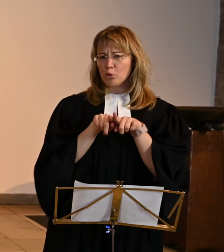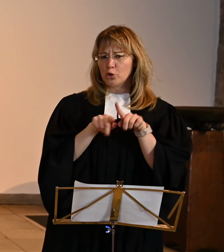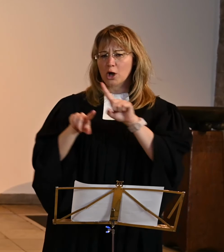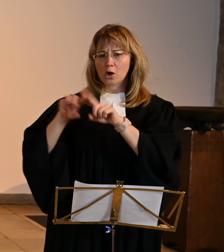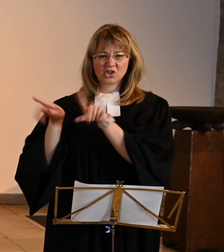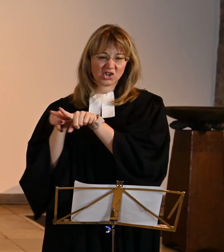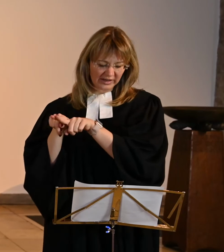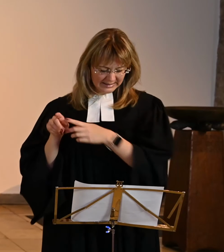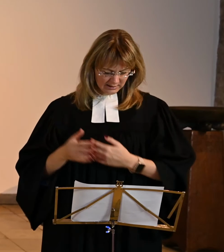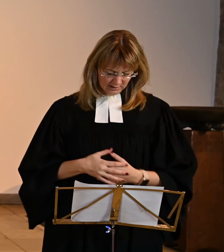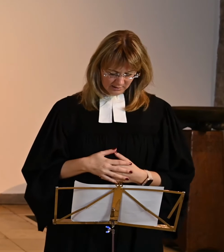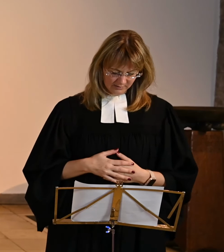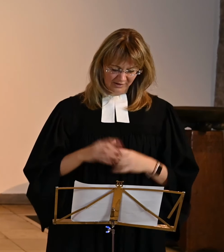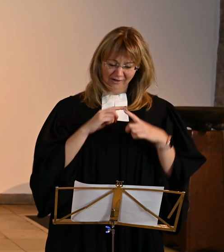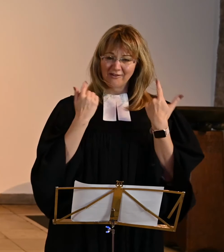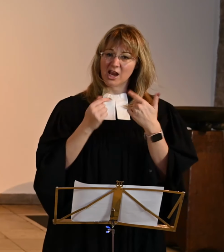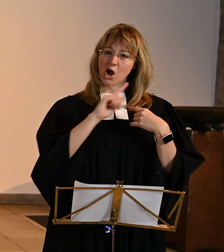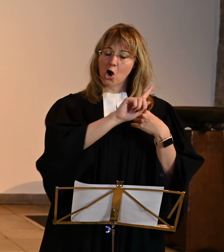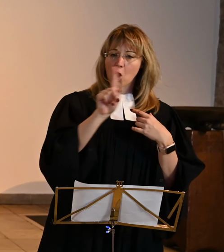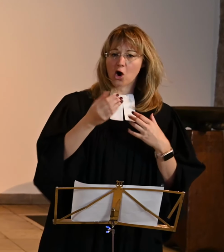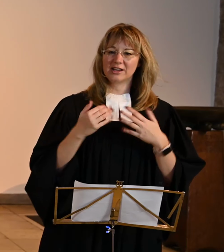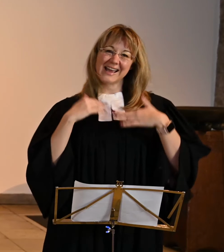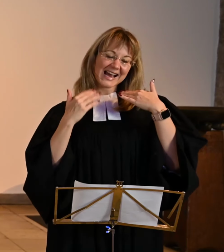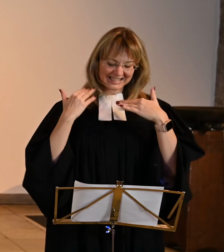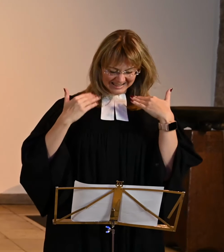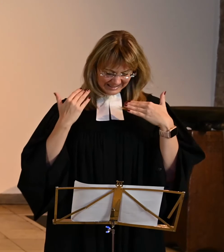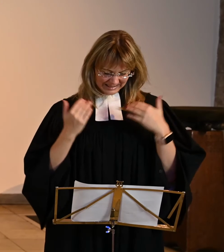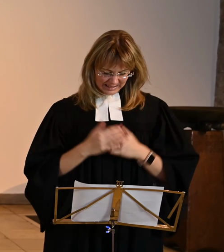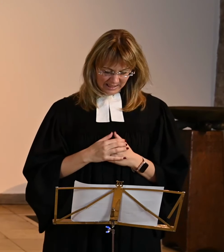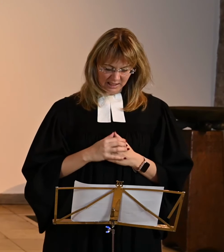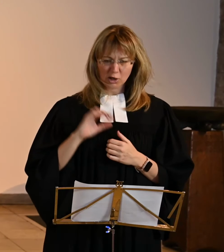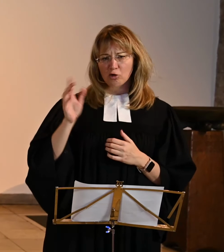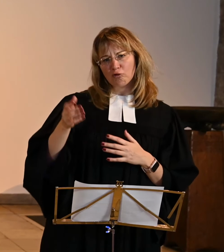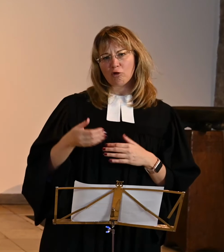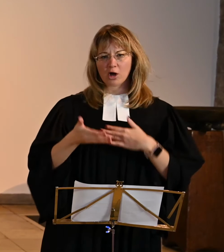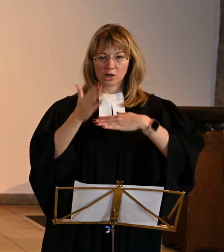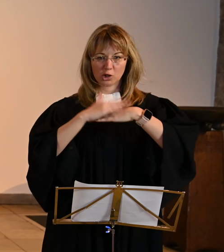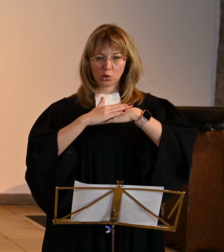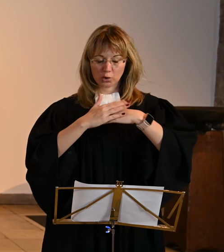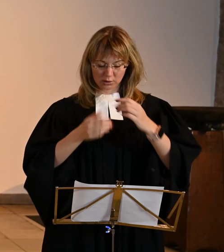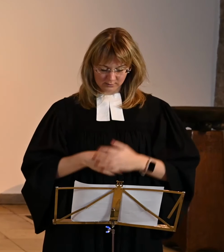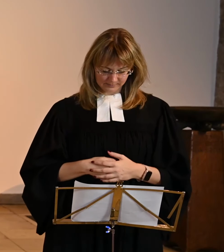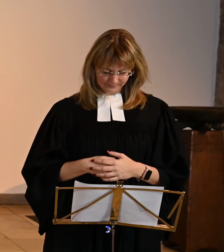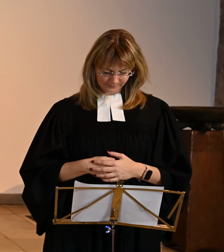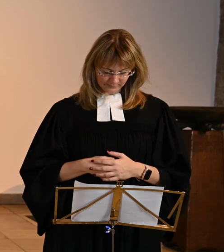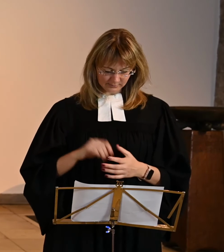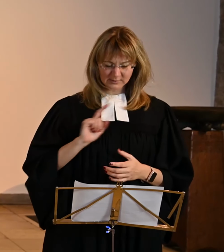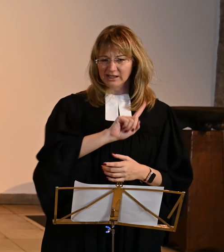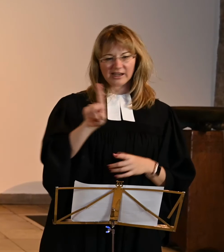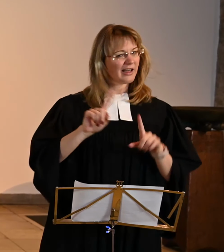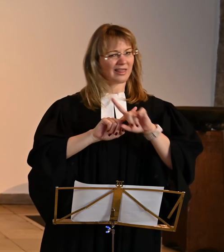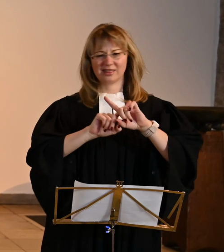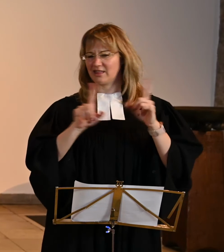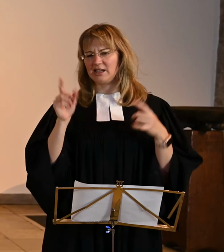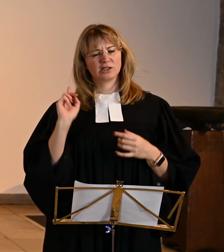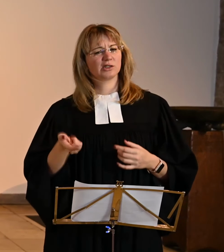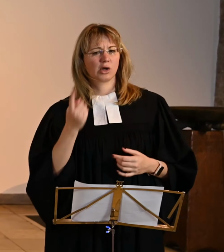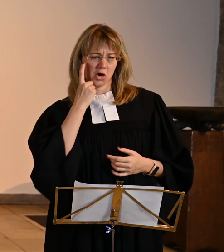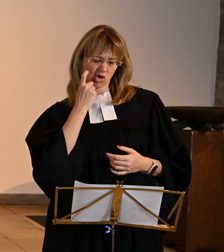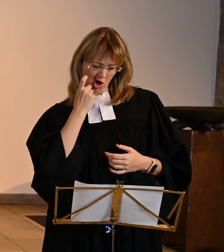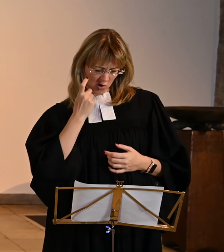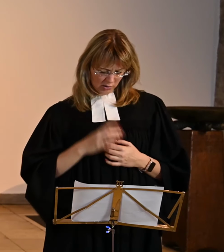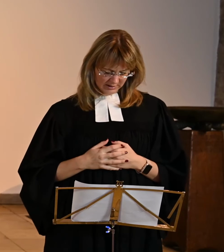und Brüder, wir wollen euch über die Verstorbenen nicht in Unkenntnis lassen, damit ihr nicht trauert